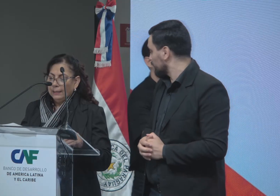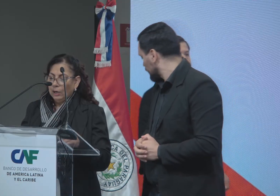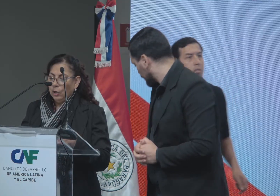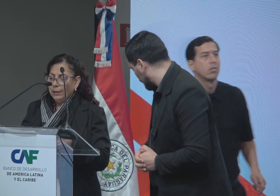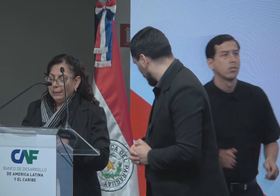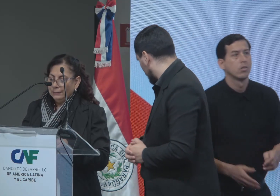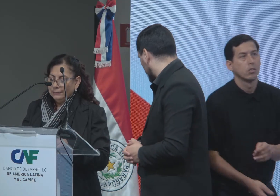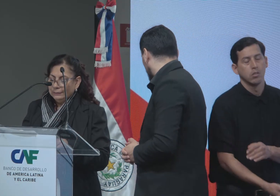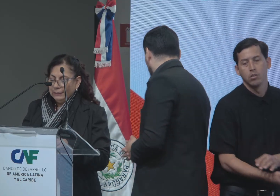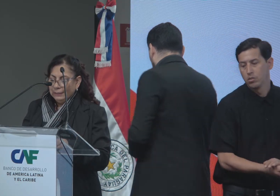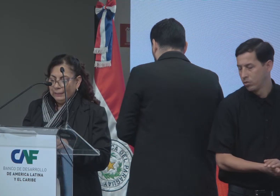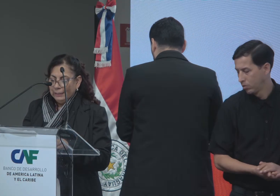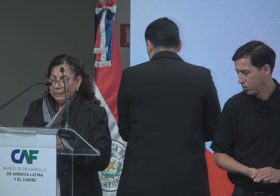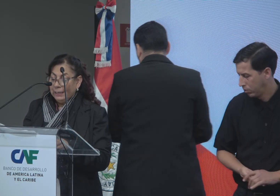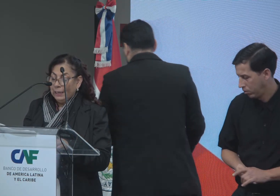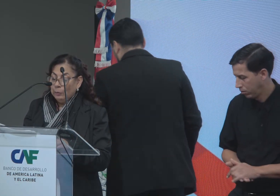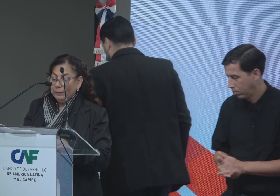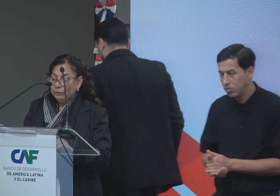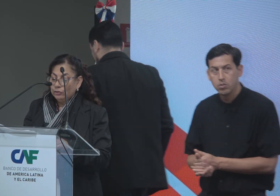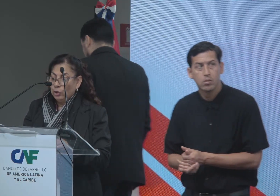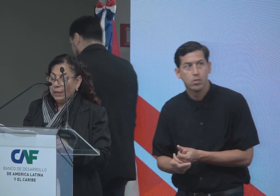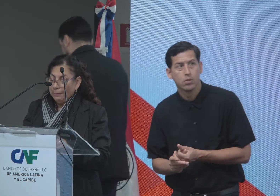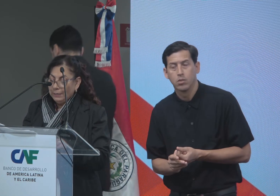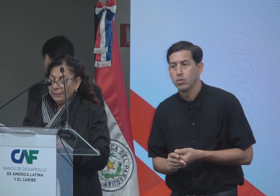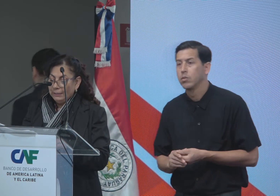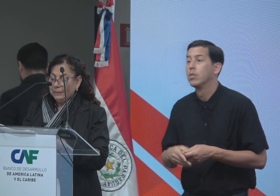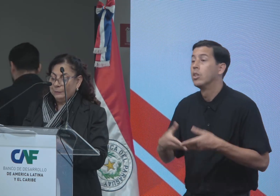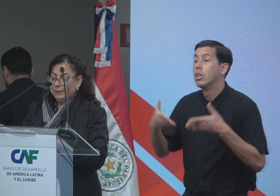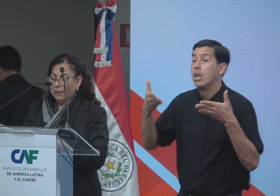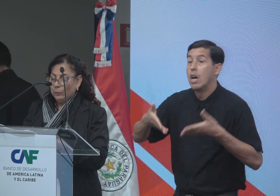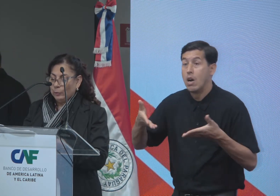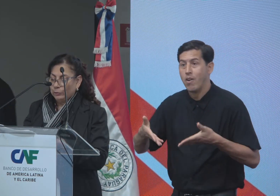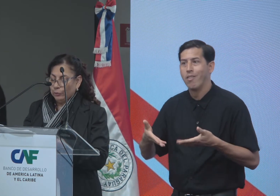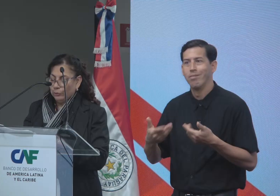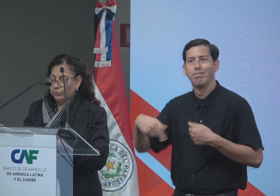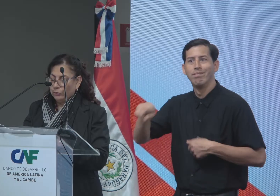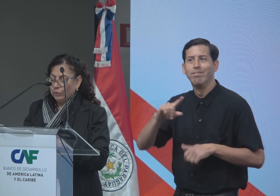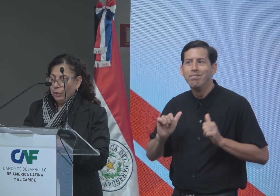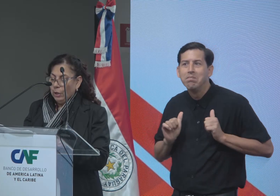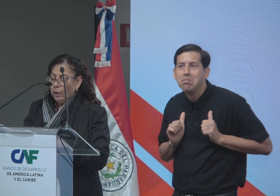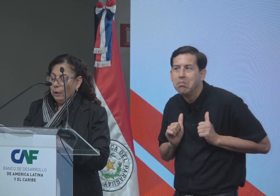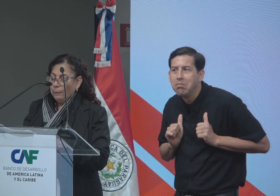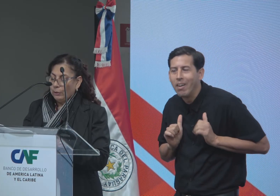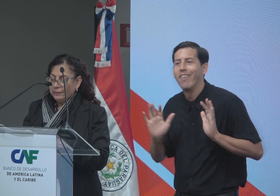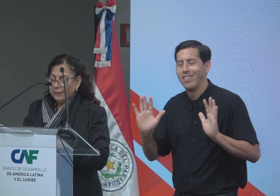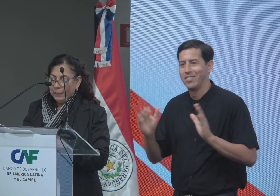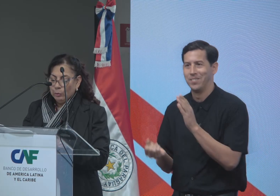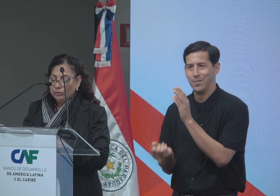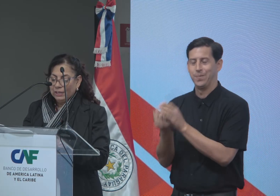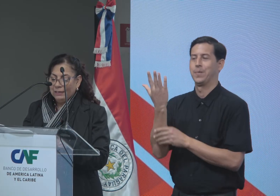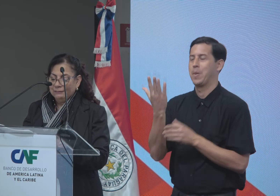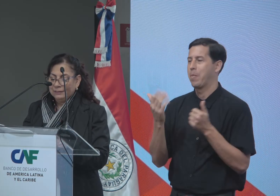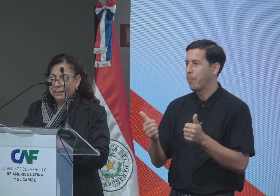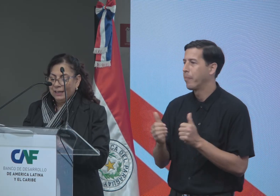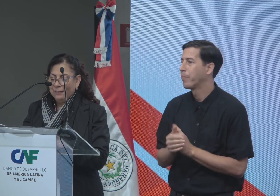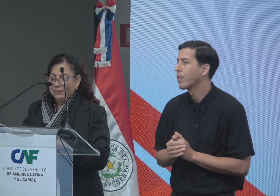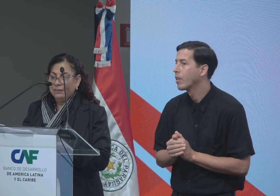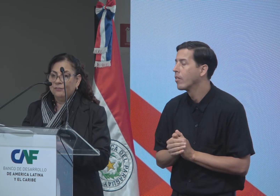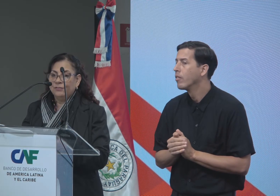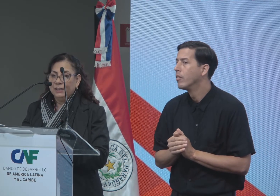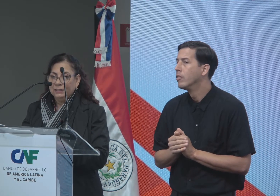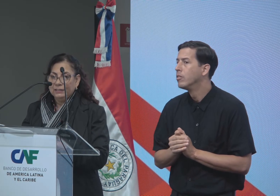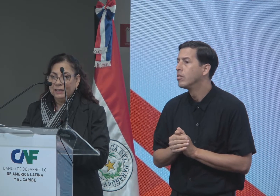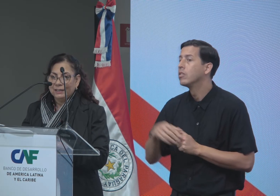Y ahora llega el momento solemne y esperado por todos. Procederemos a la entrega